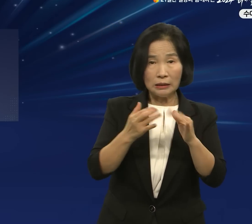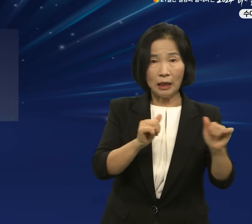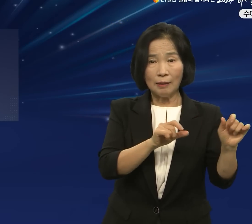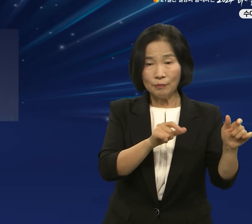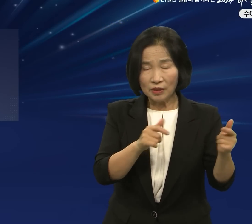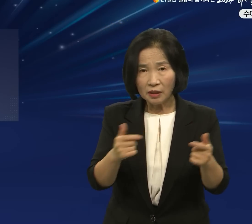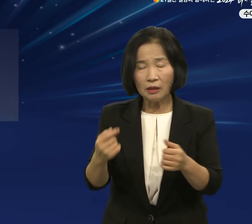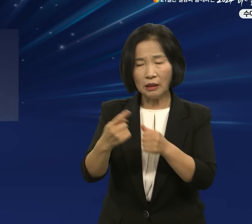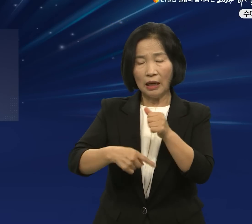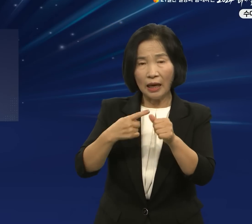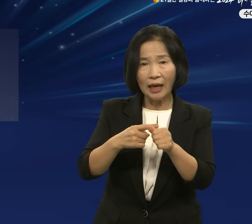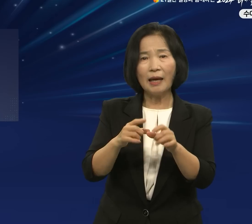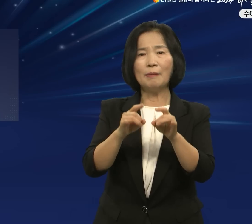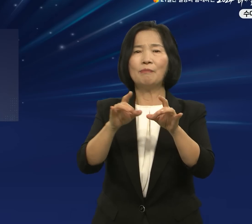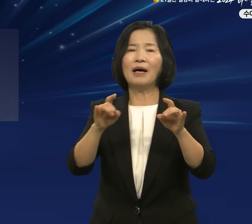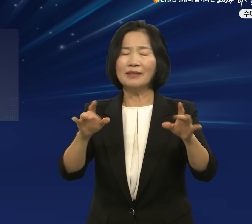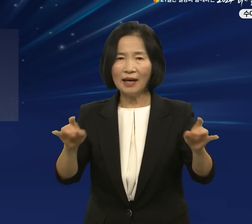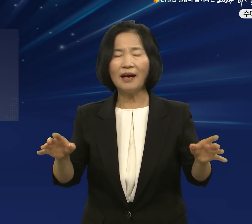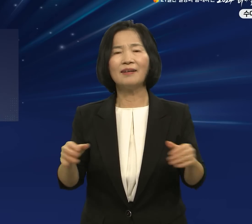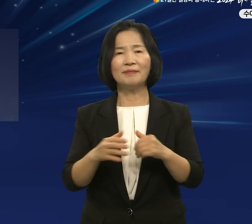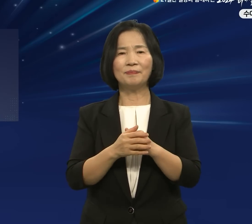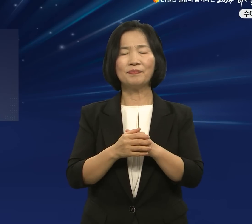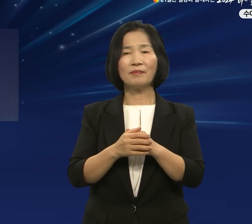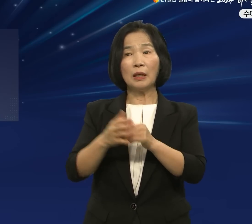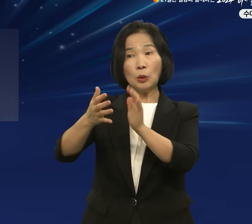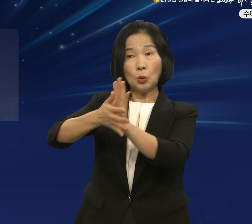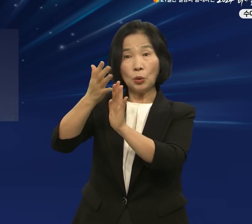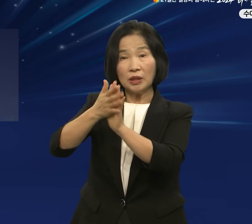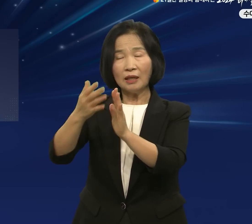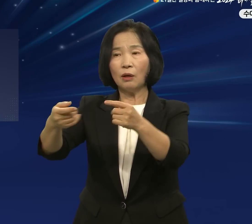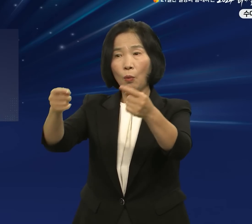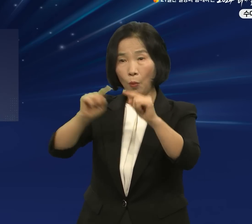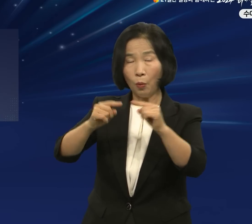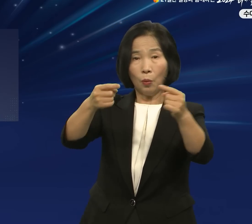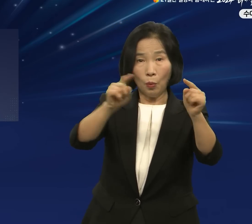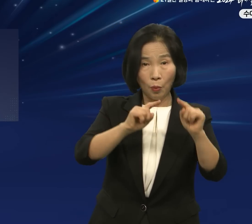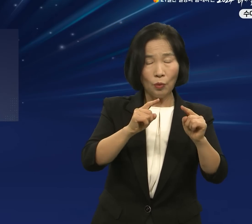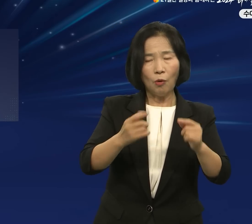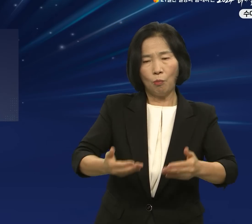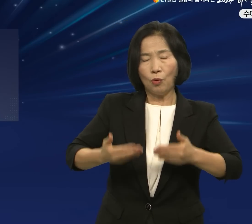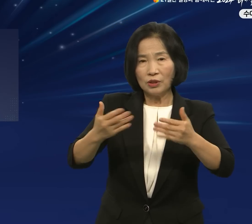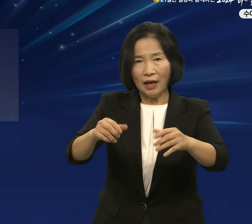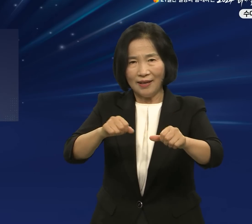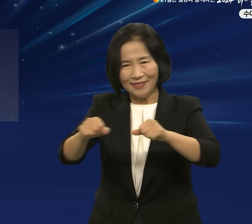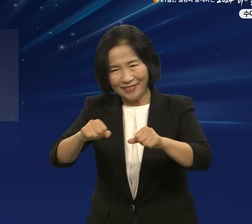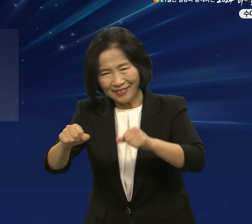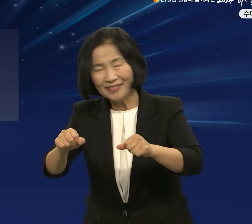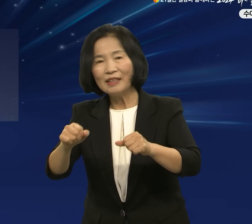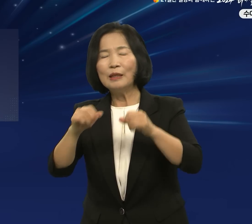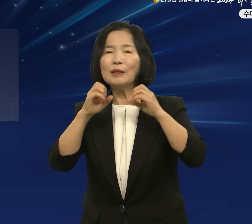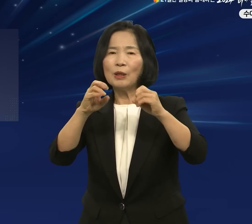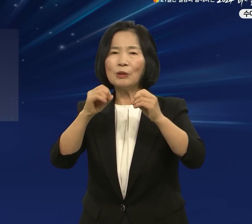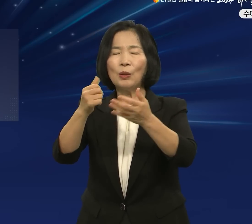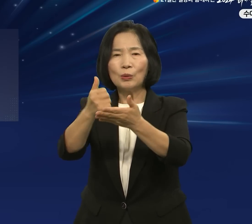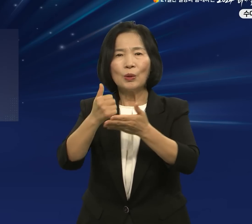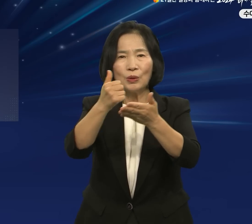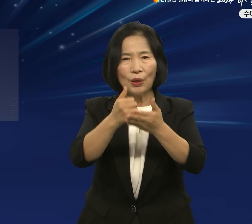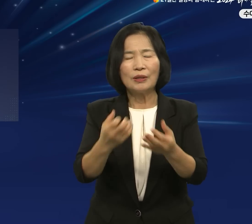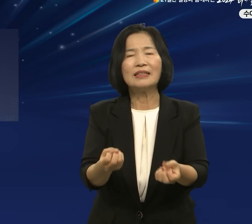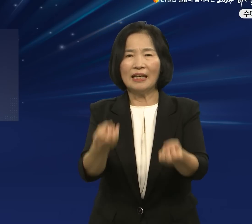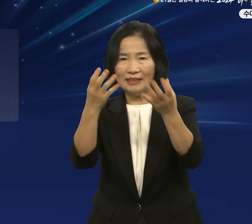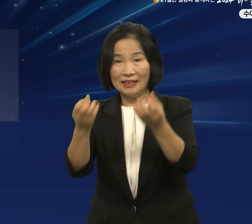1, 2회 도시교회들의 그런 봉사를 통해서 전도 초청잔치를